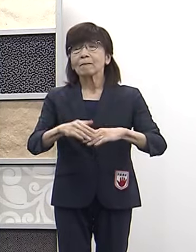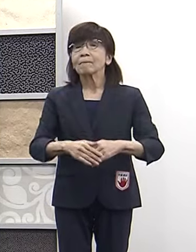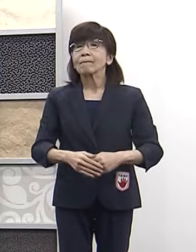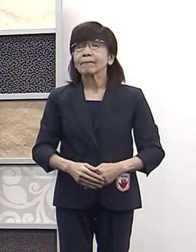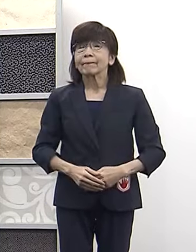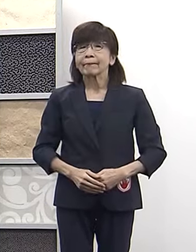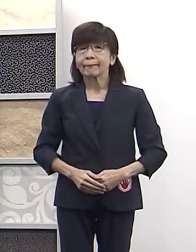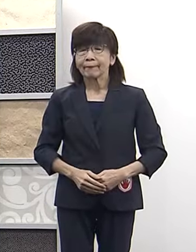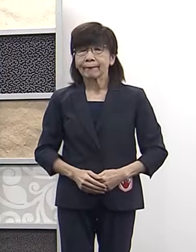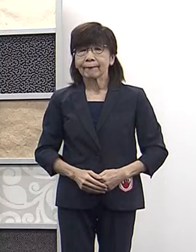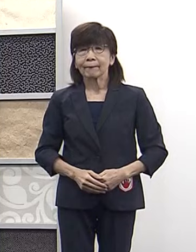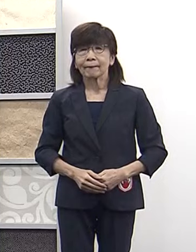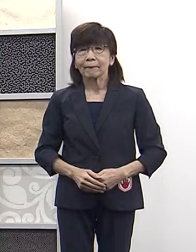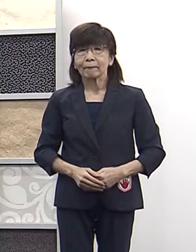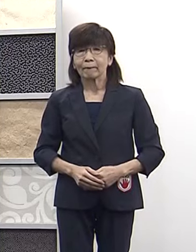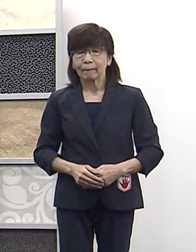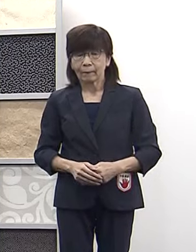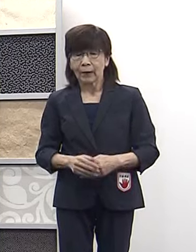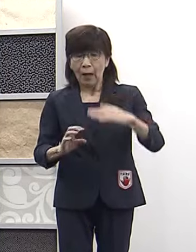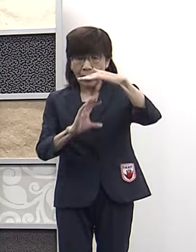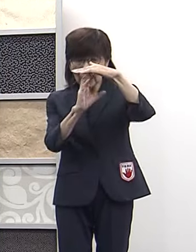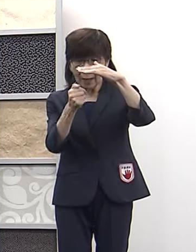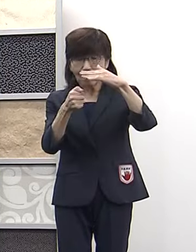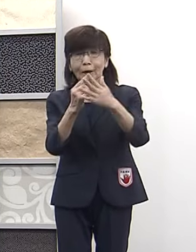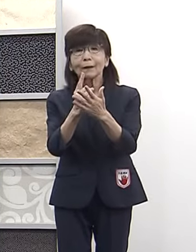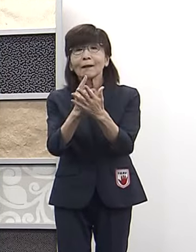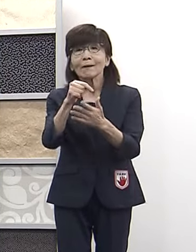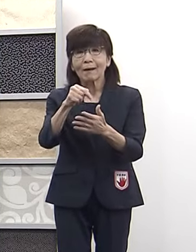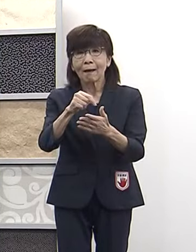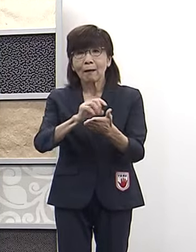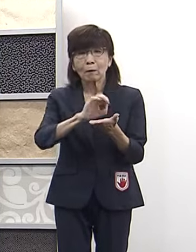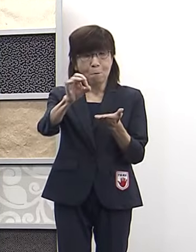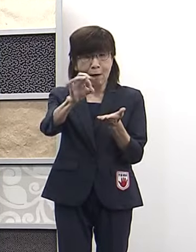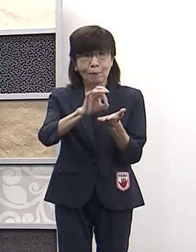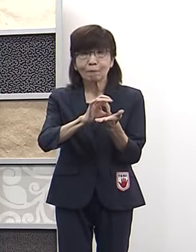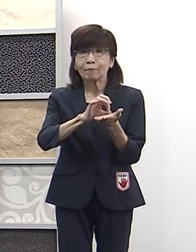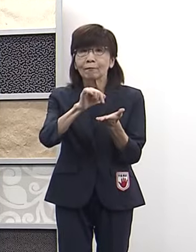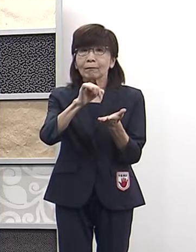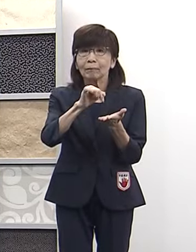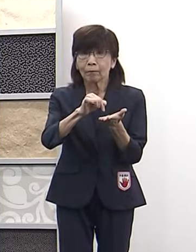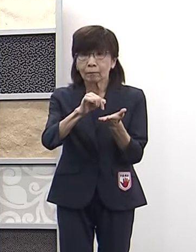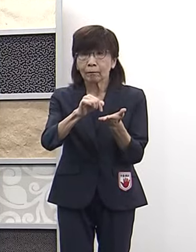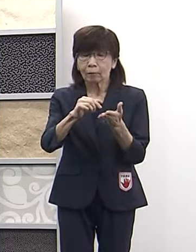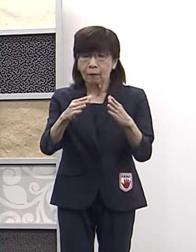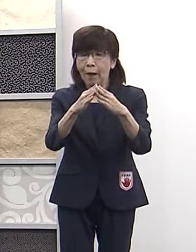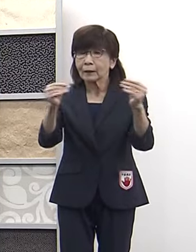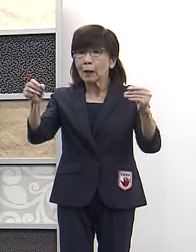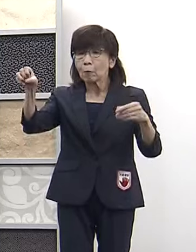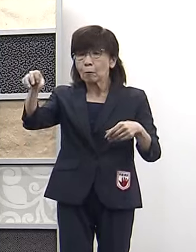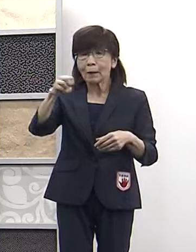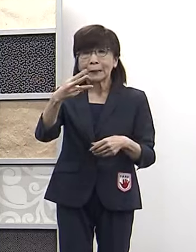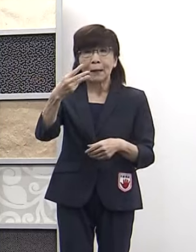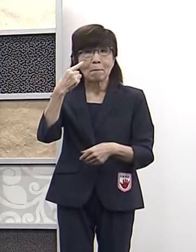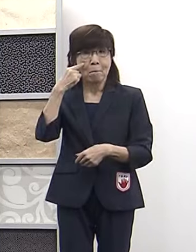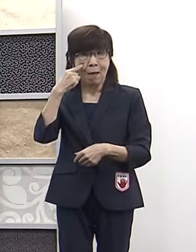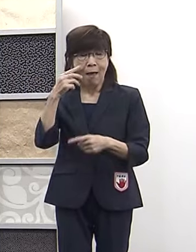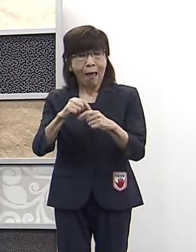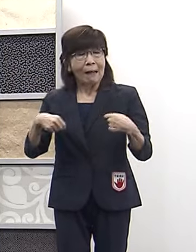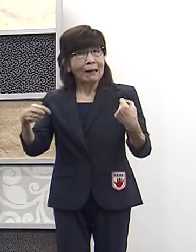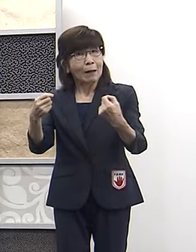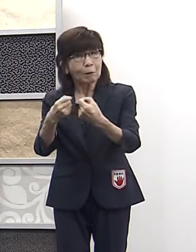なおですね、この県レベルでの SNS、あるいはメールでの速報発信は、全国3番目、関東甲信では初